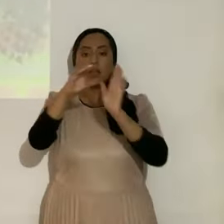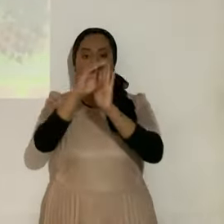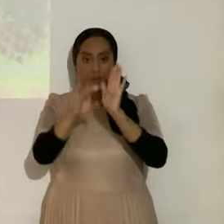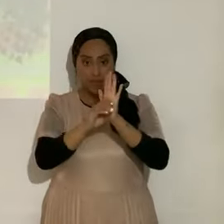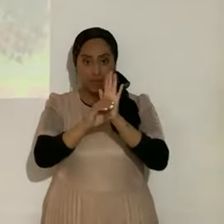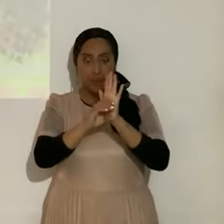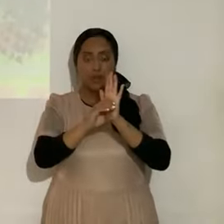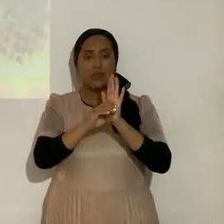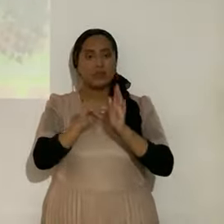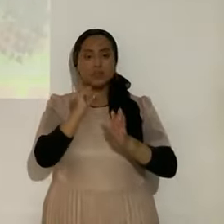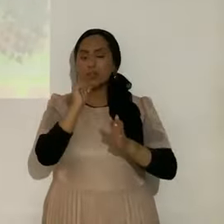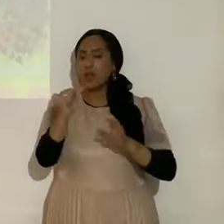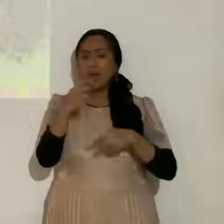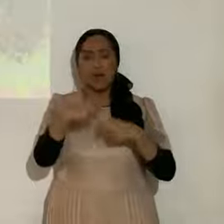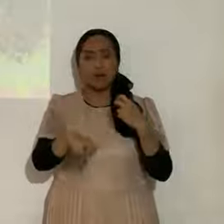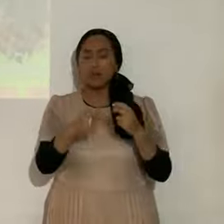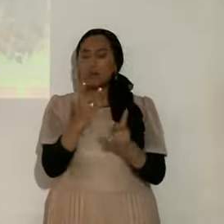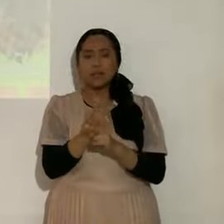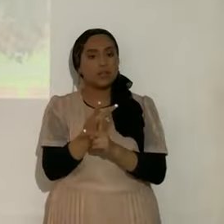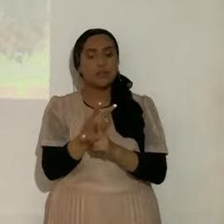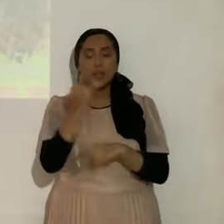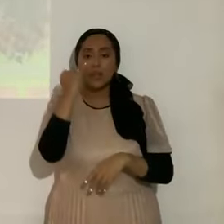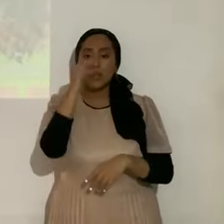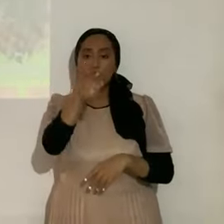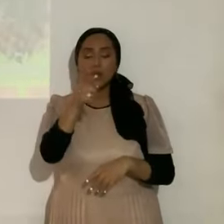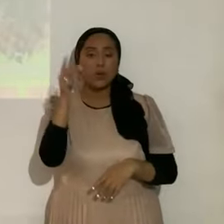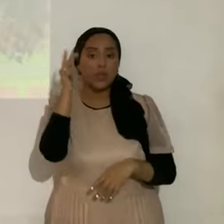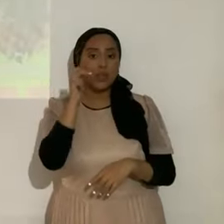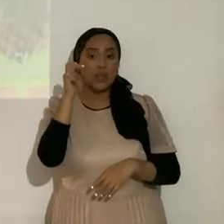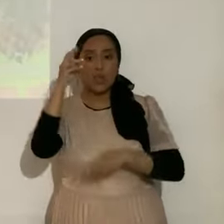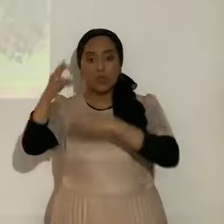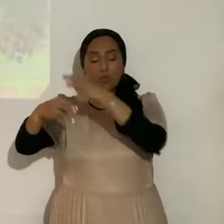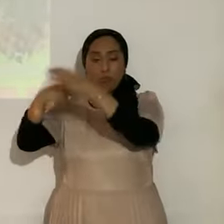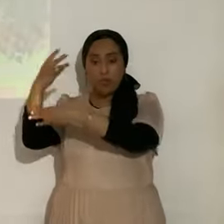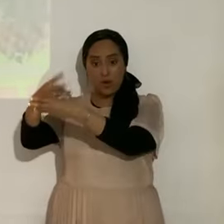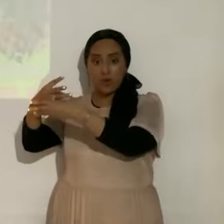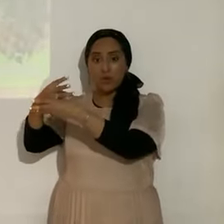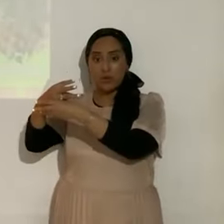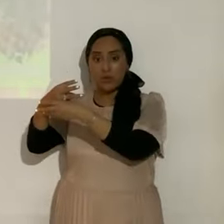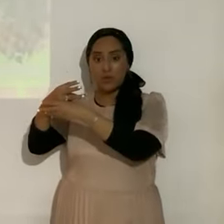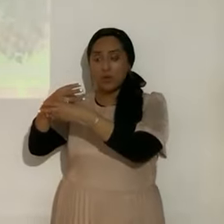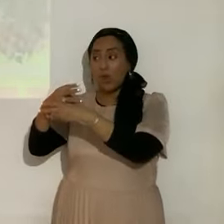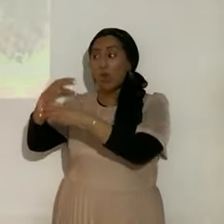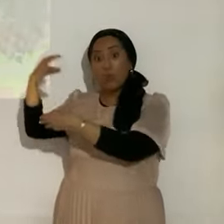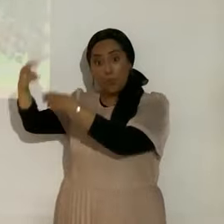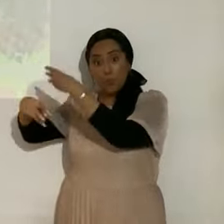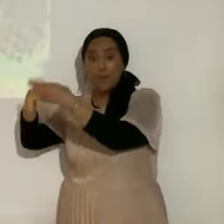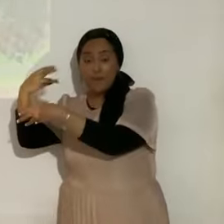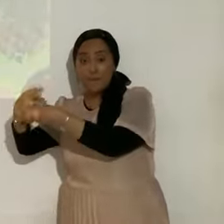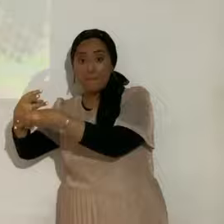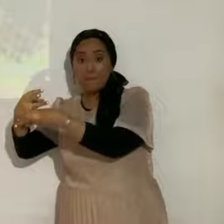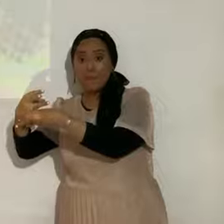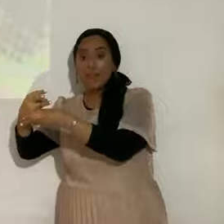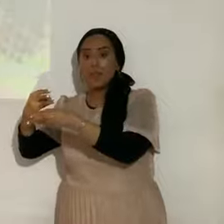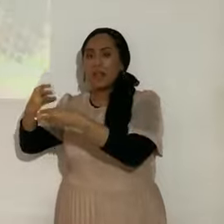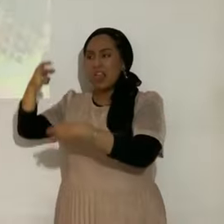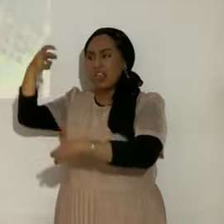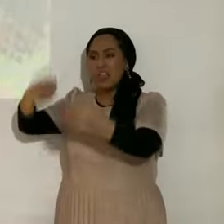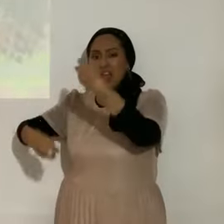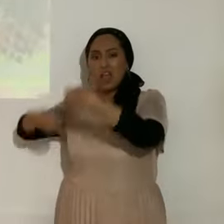Yahshua HaMashiach no son difíciles de guardar. Si tú escuchas al mundo, como dije hace un momento, el mundo te va a hacer las cosas